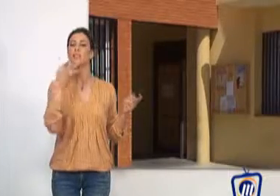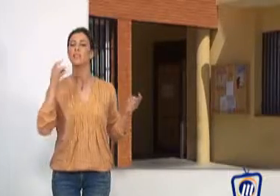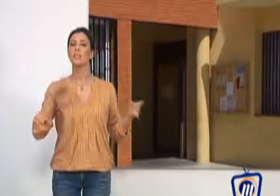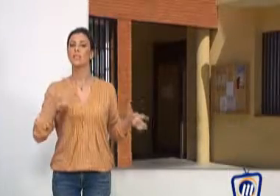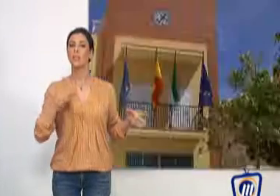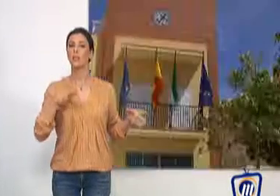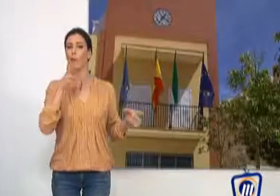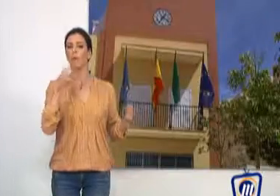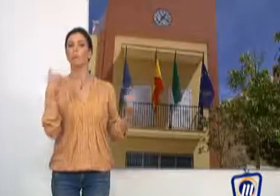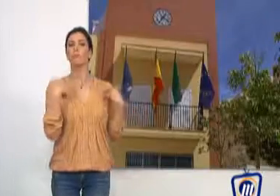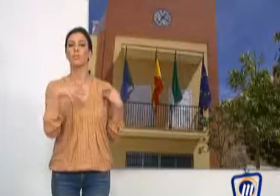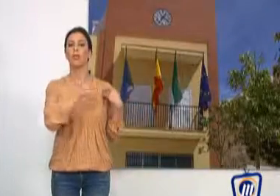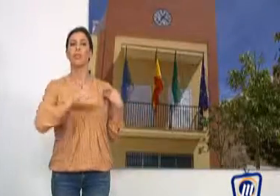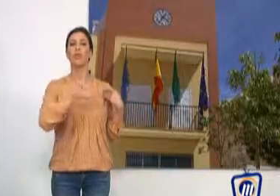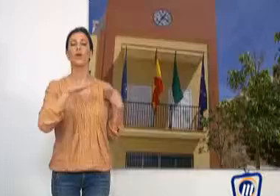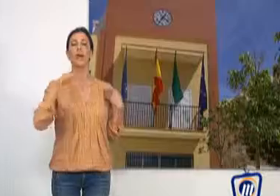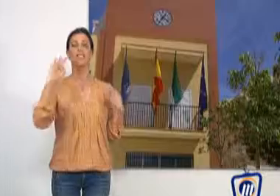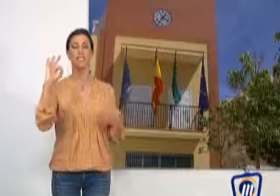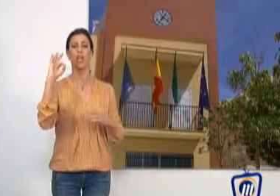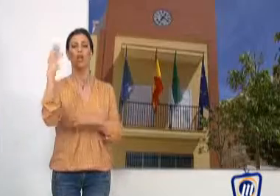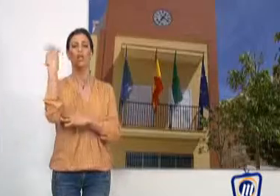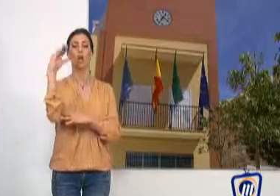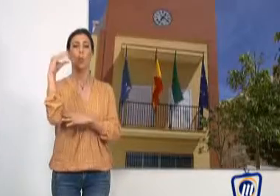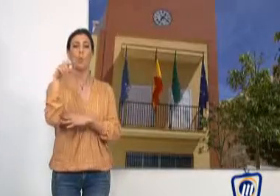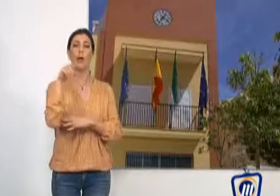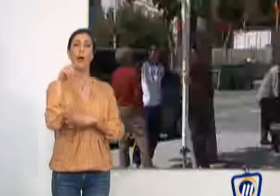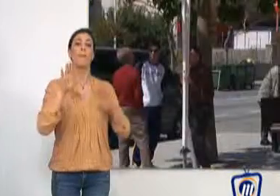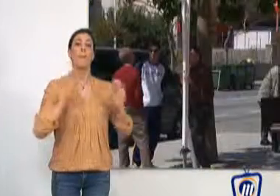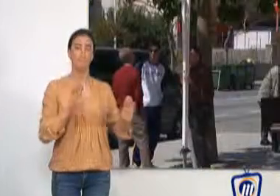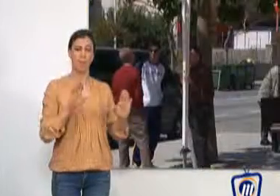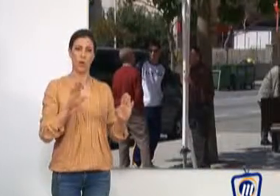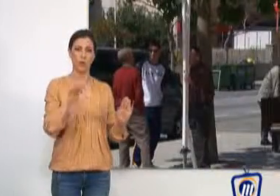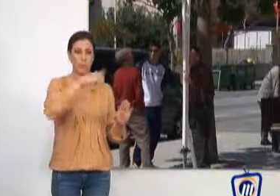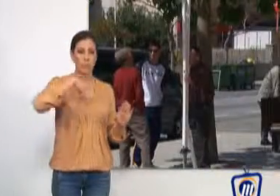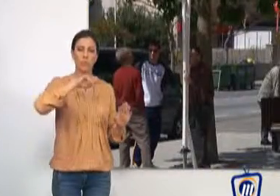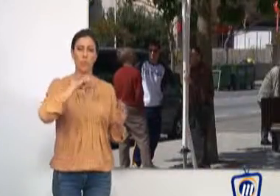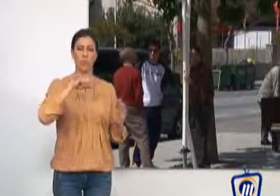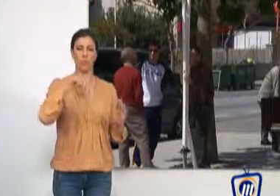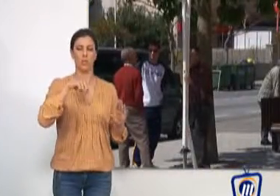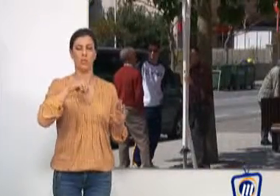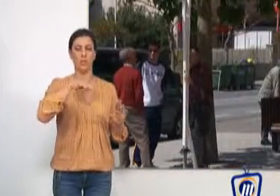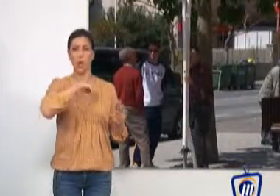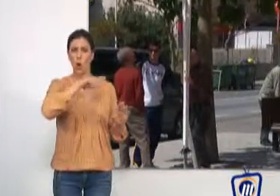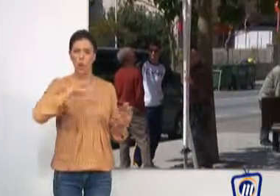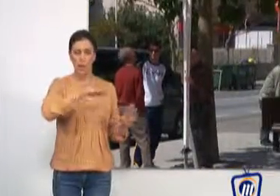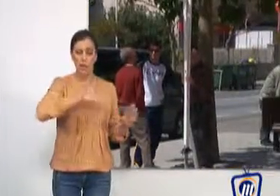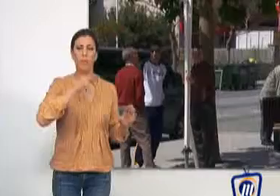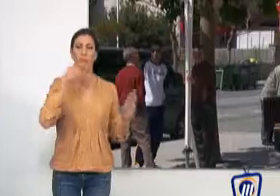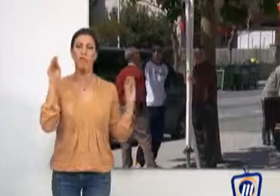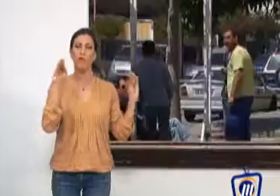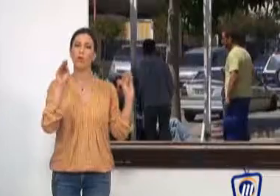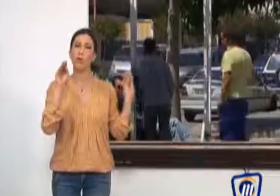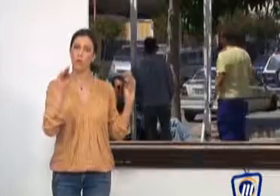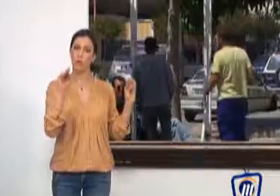el presidente de la entidad local de torreva la directora del centro comarcal de drogodependencias de motril y también